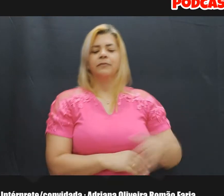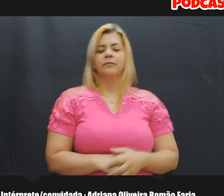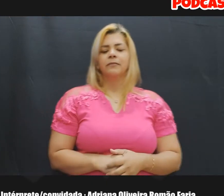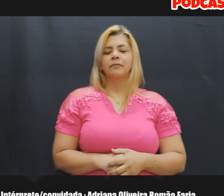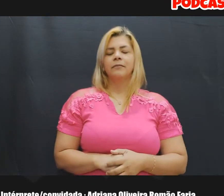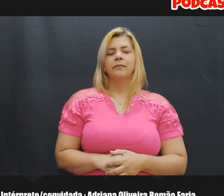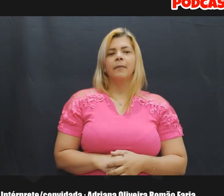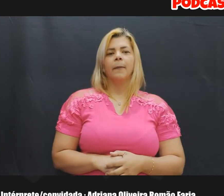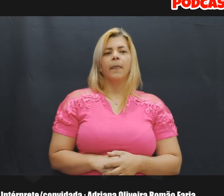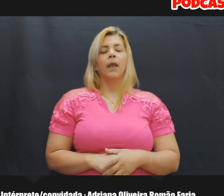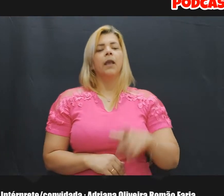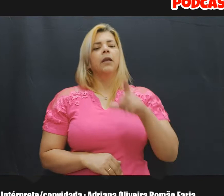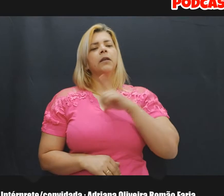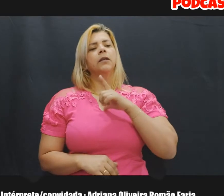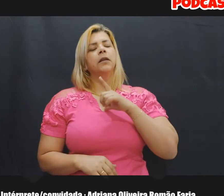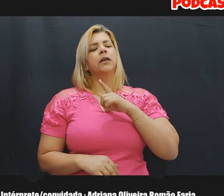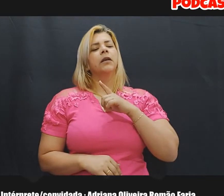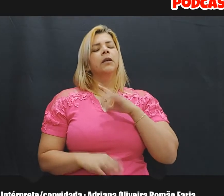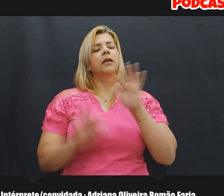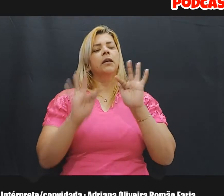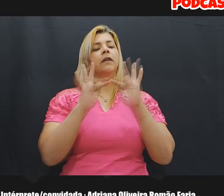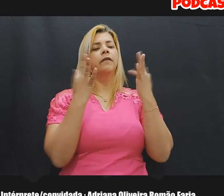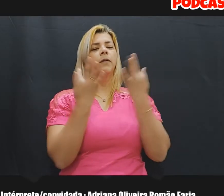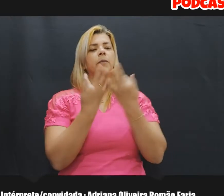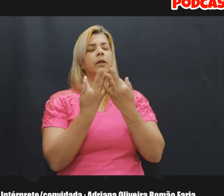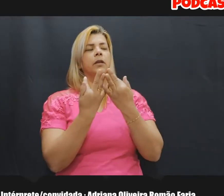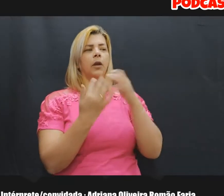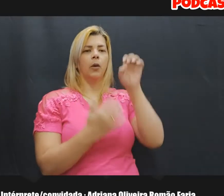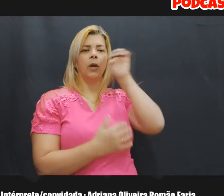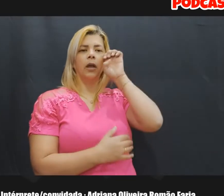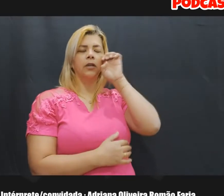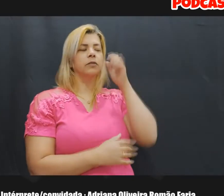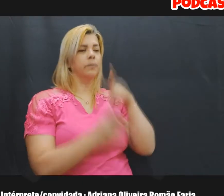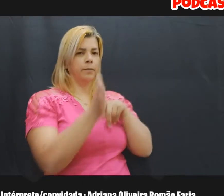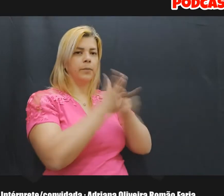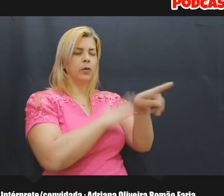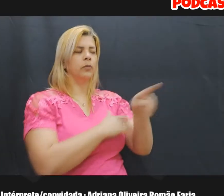com relação à família. A estrutura familiar,